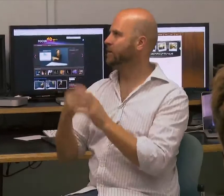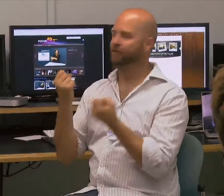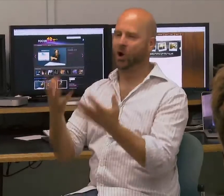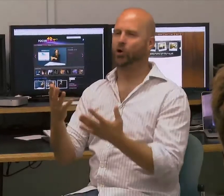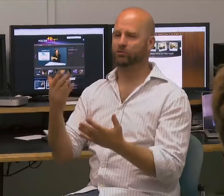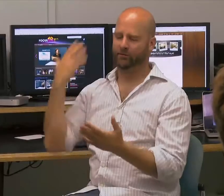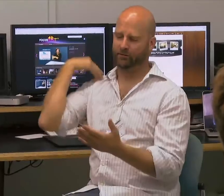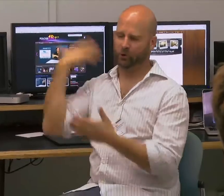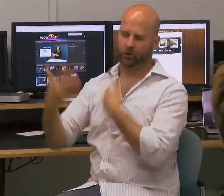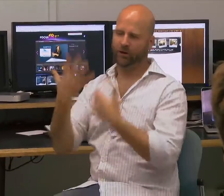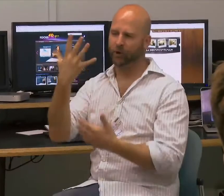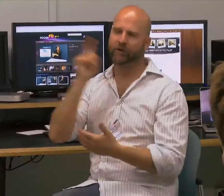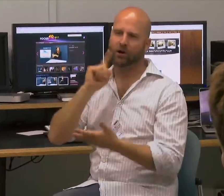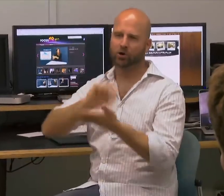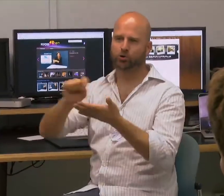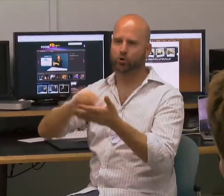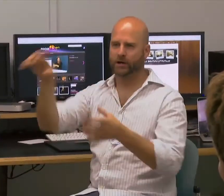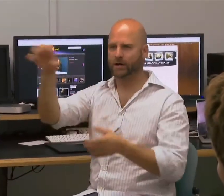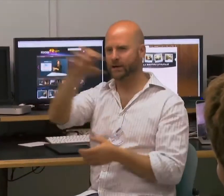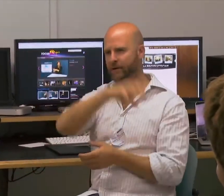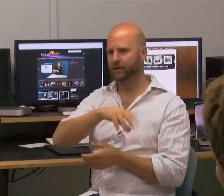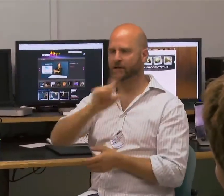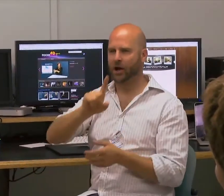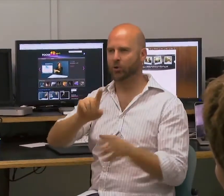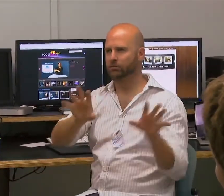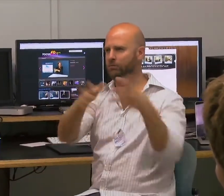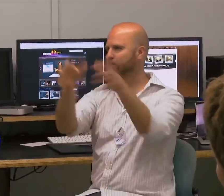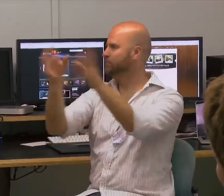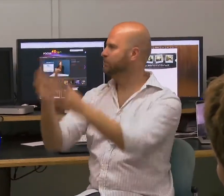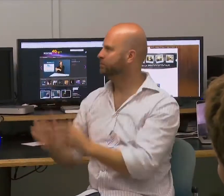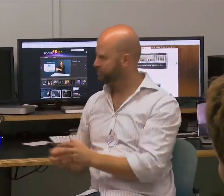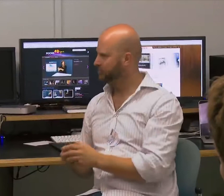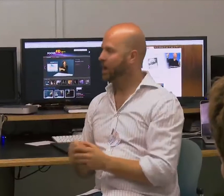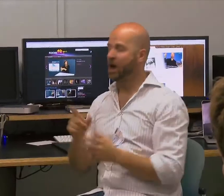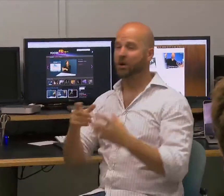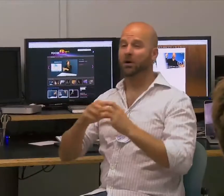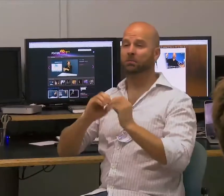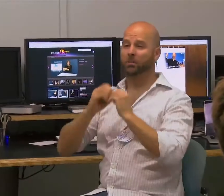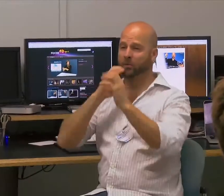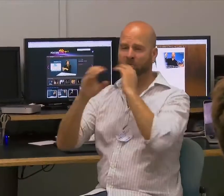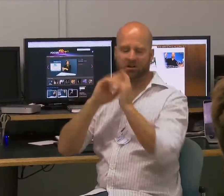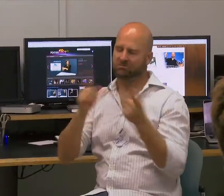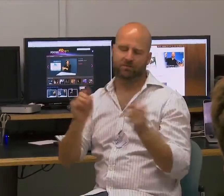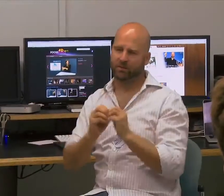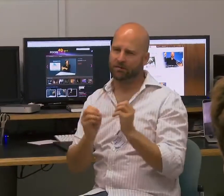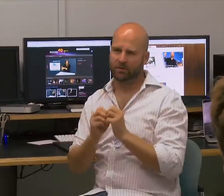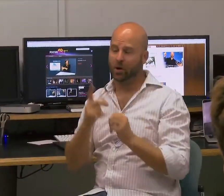Luzern. Also das kommt aus der Geschichte, da gab es 5 Gehörlosenschulen und Internate, die haben sich dort entwickelt. Aber das gibt